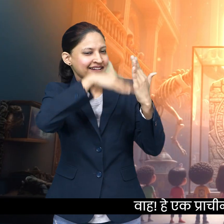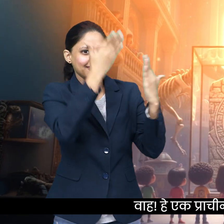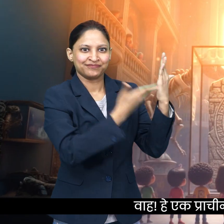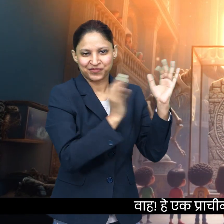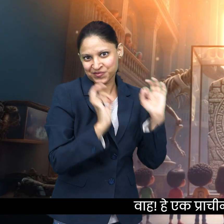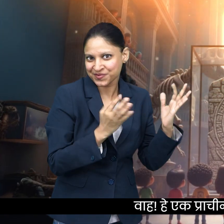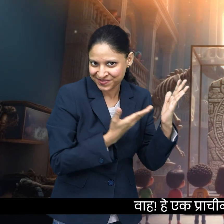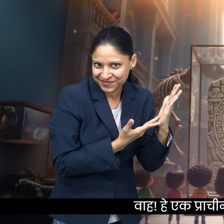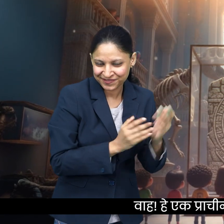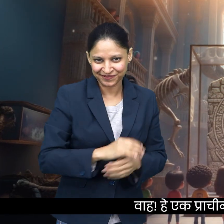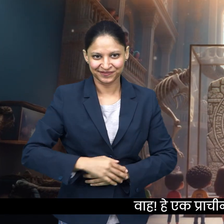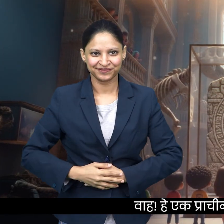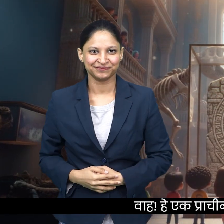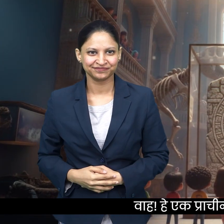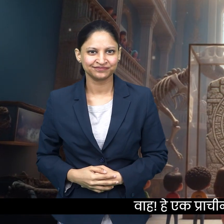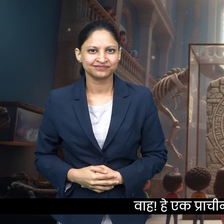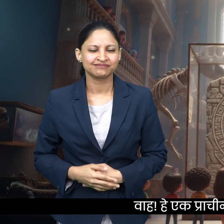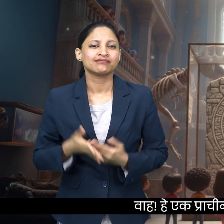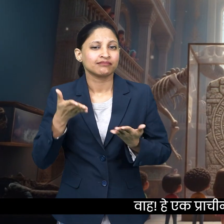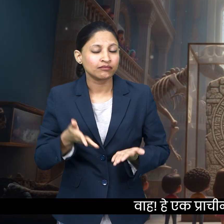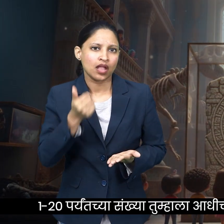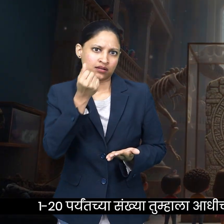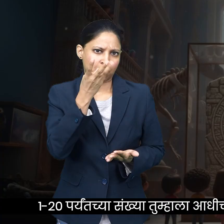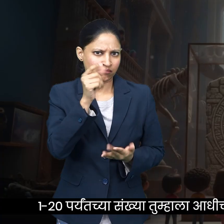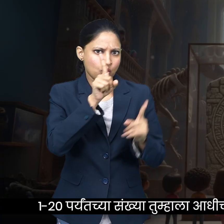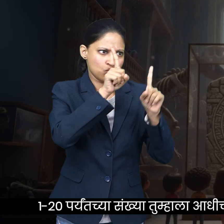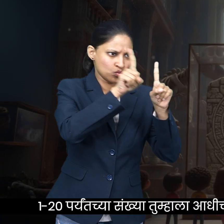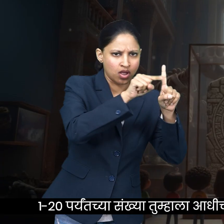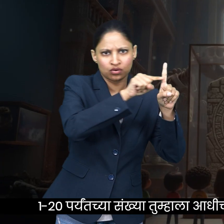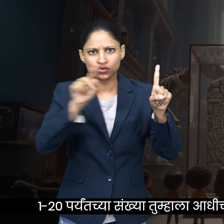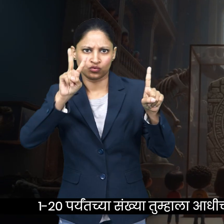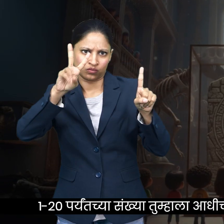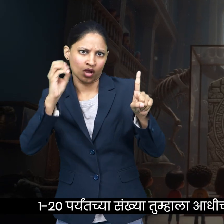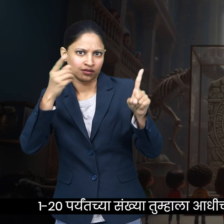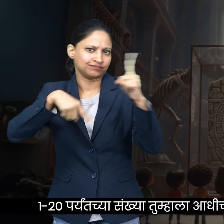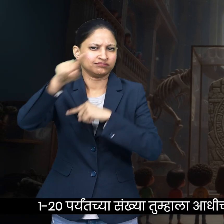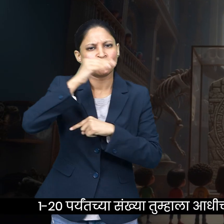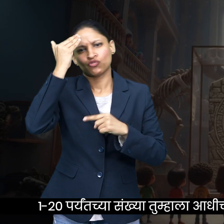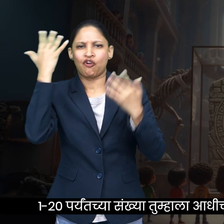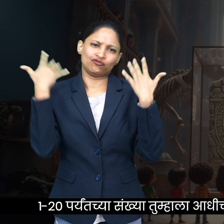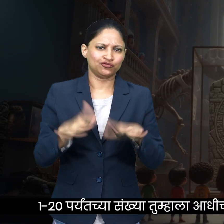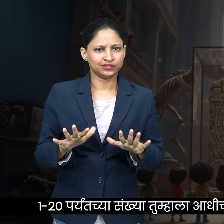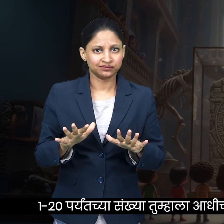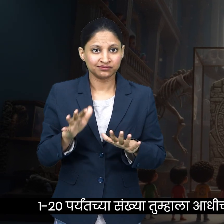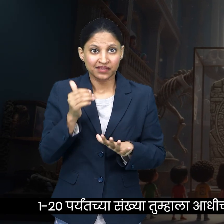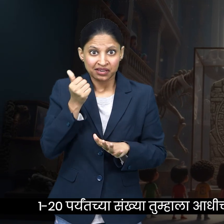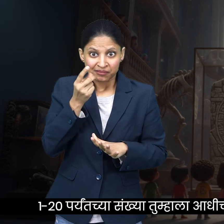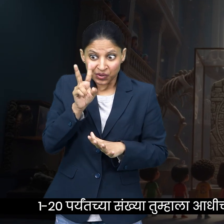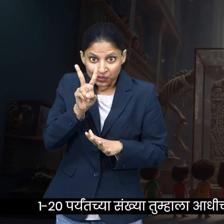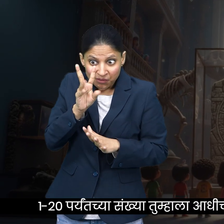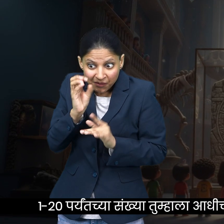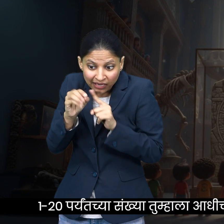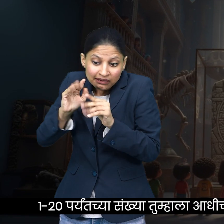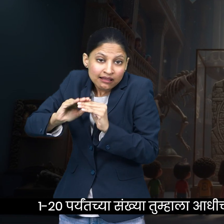प्राचीन कॅलेंडर आहे. दिनदर्शिका 1 ते 20 पर्यंतच्या संख्या तुम्हाला